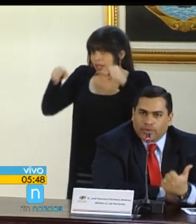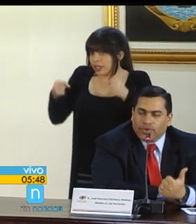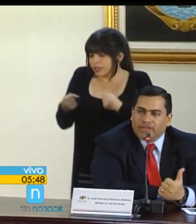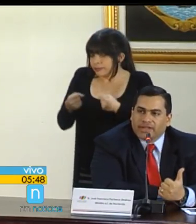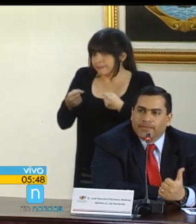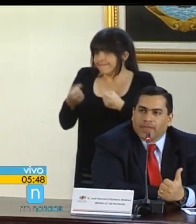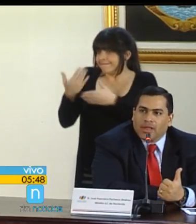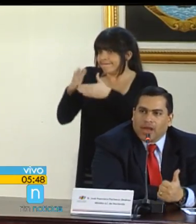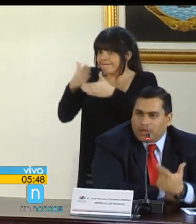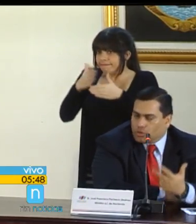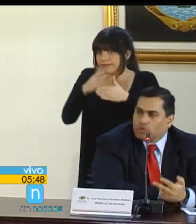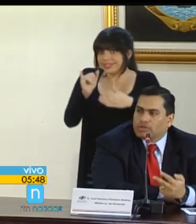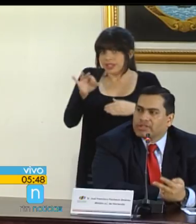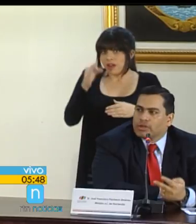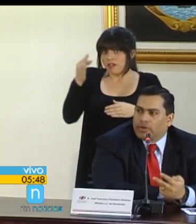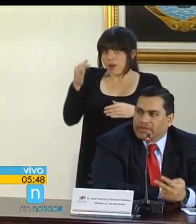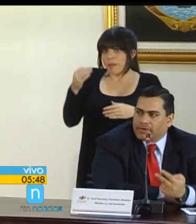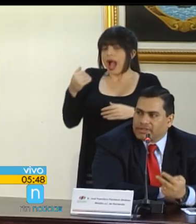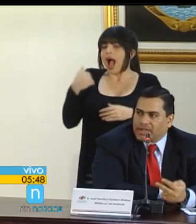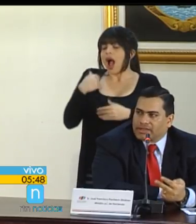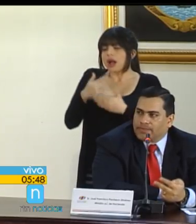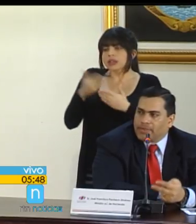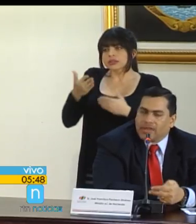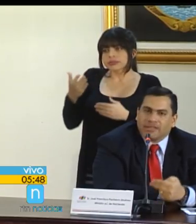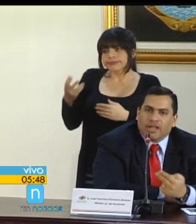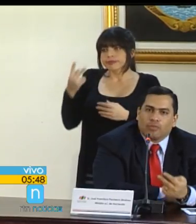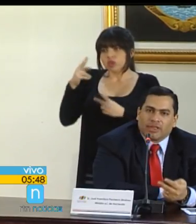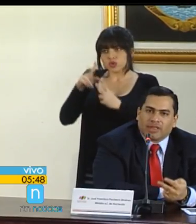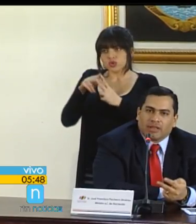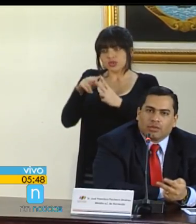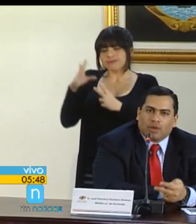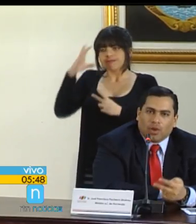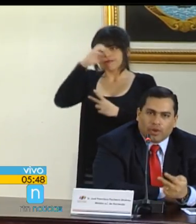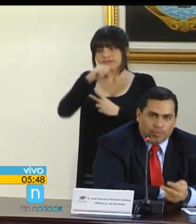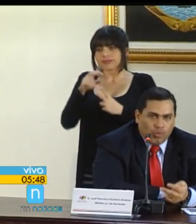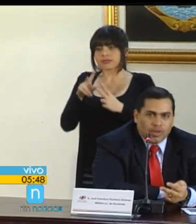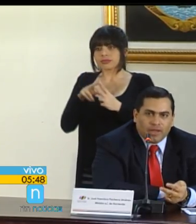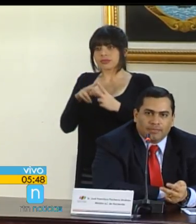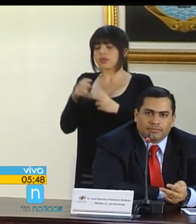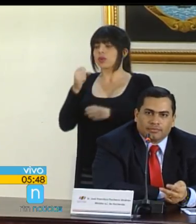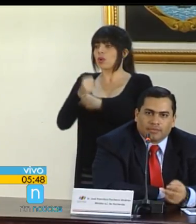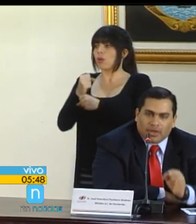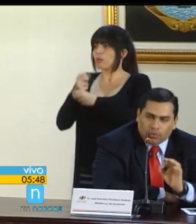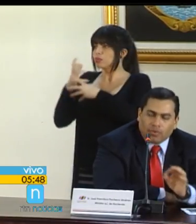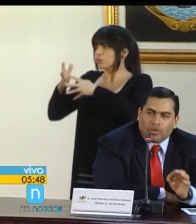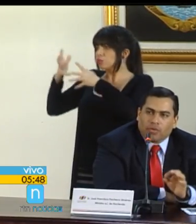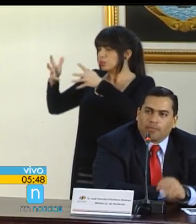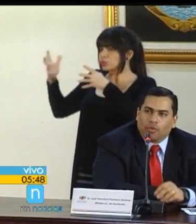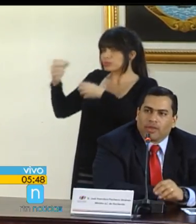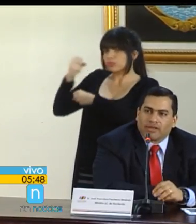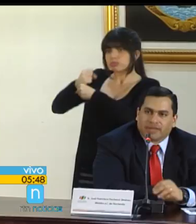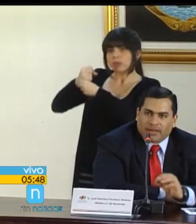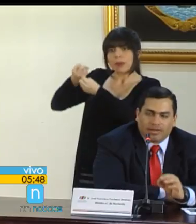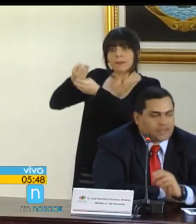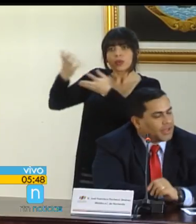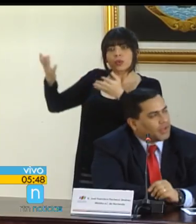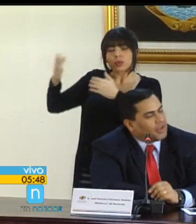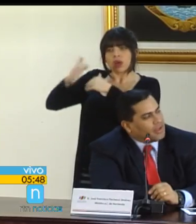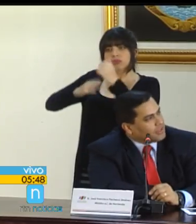se distribuye así, hay dos cosas que todavía se rescatan. Sigue aumentando la obra pública, el rubro de obra pública